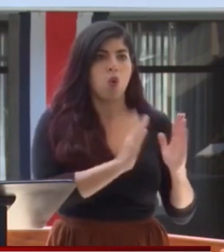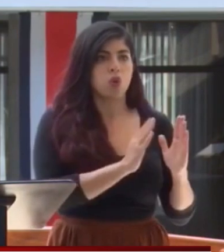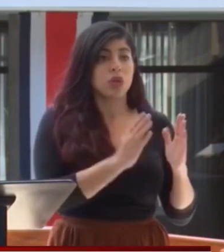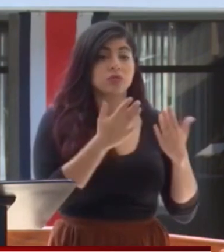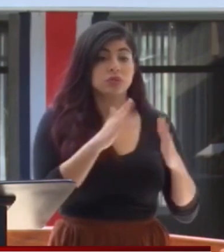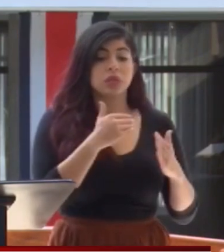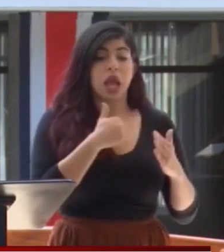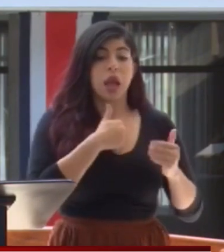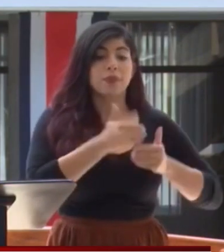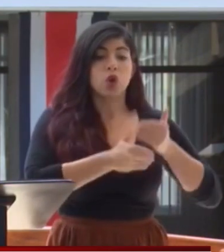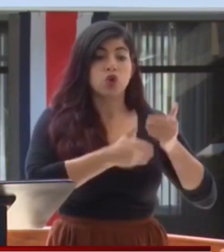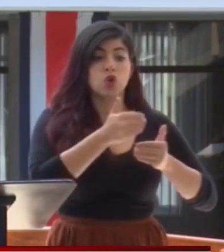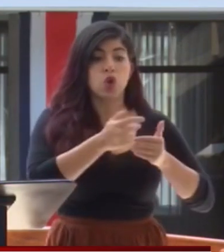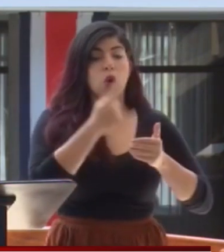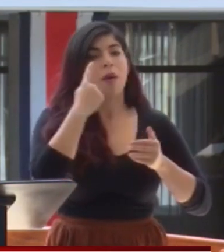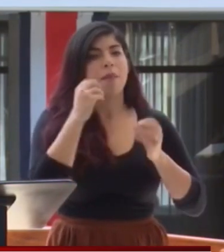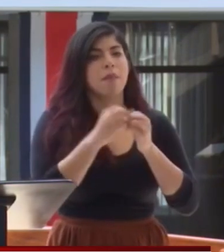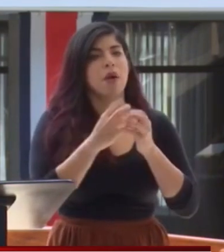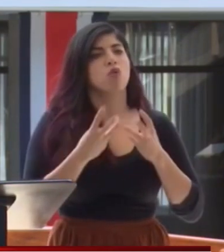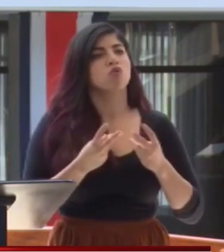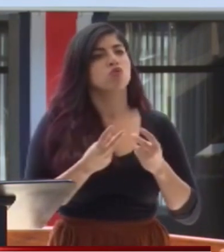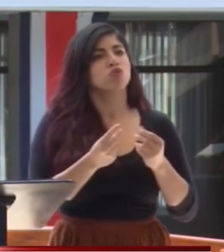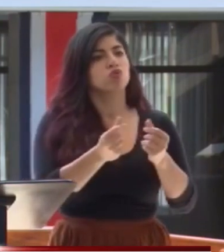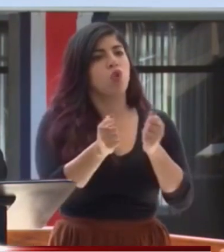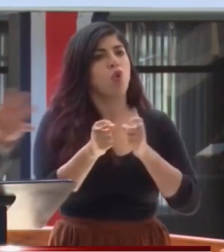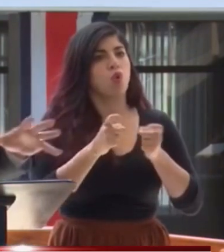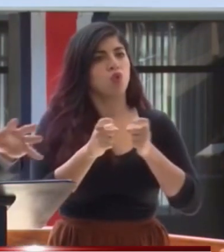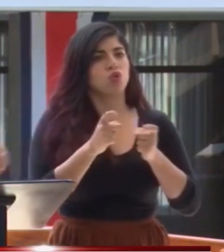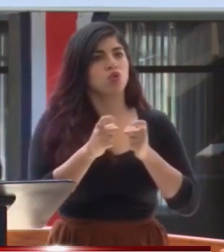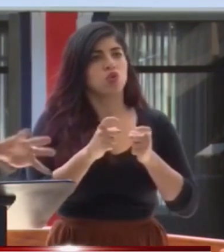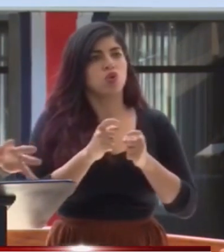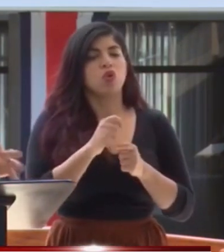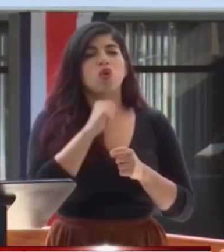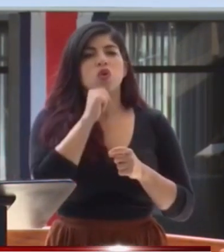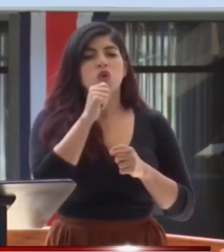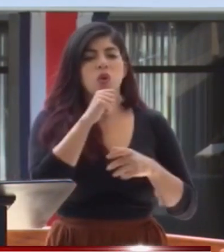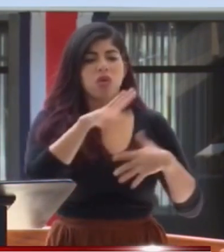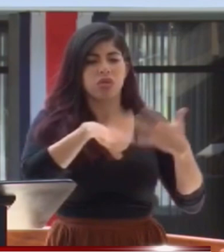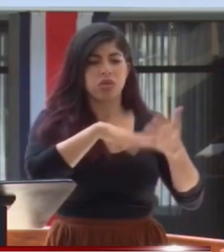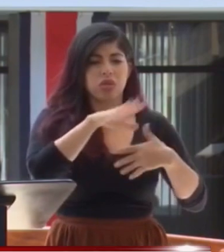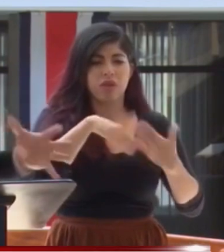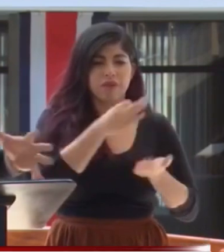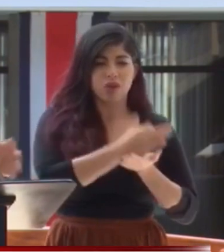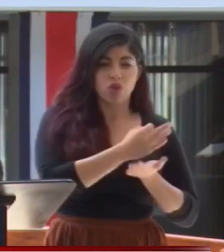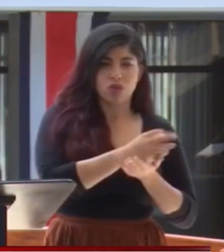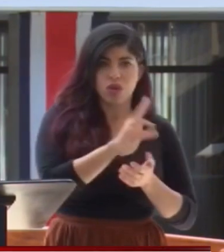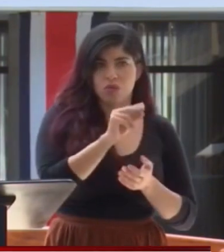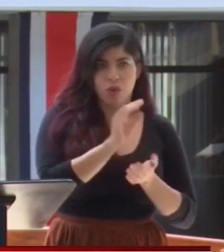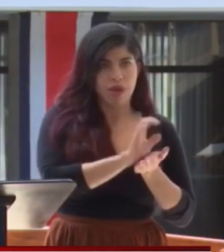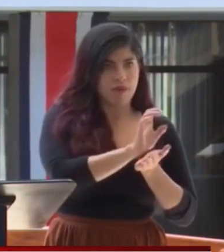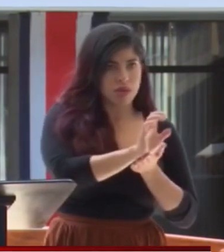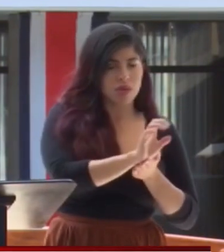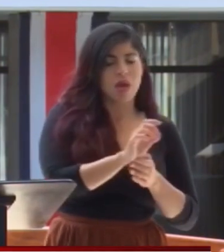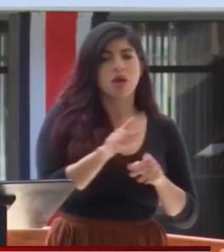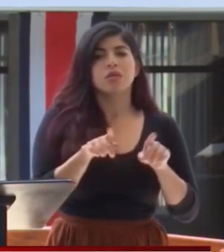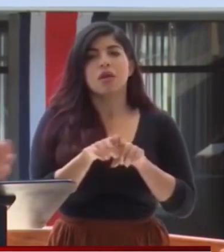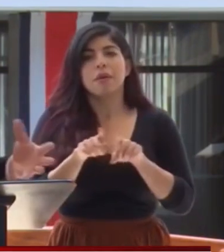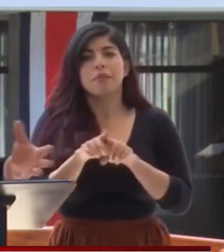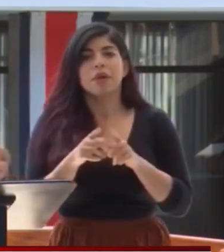protocolos también para que sean flujos controlados, es decir, que no haya ni desórdenes en frontera,